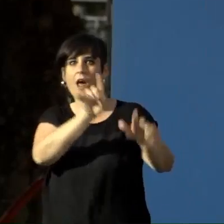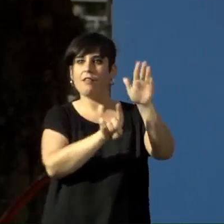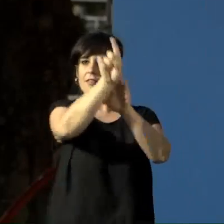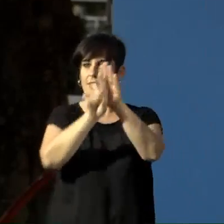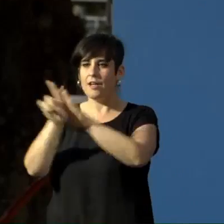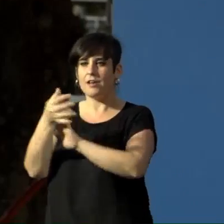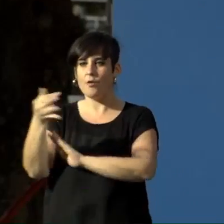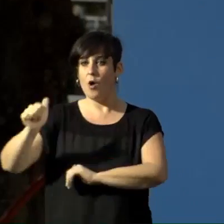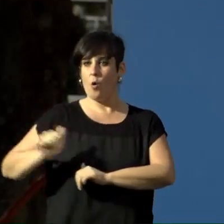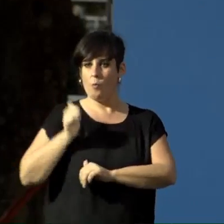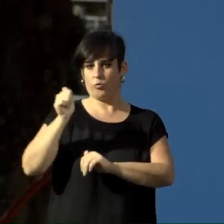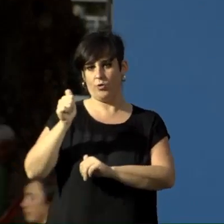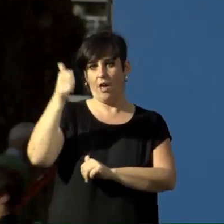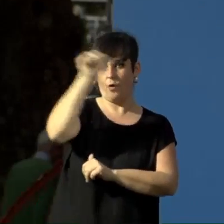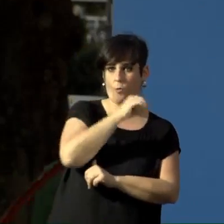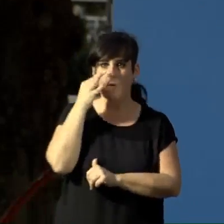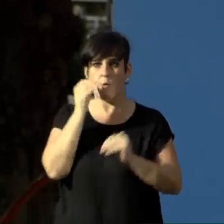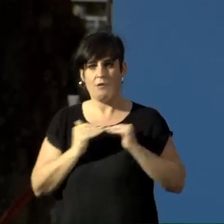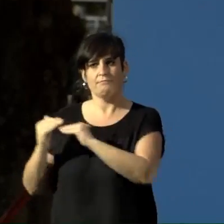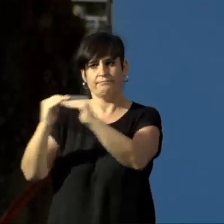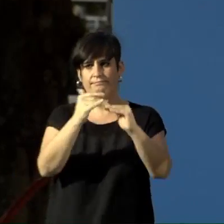de oportunidades entre os homes e entre as mulleres.